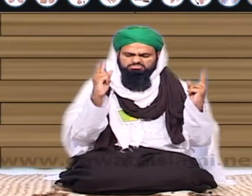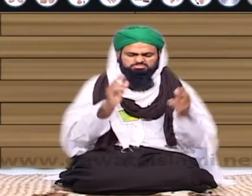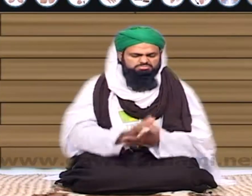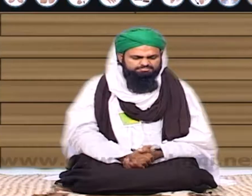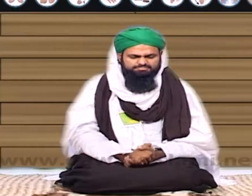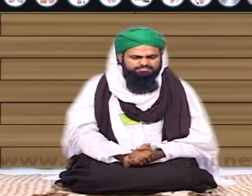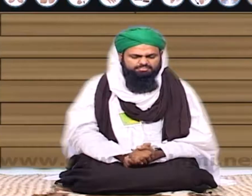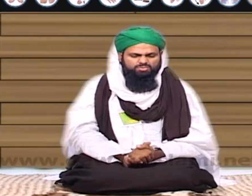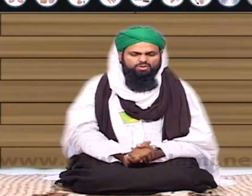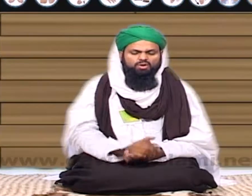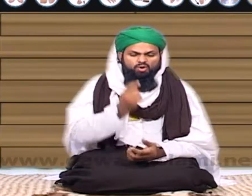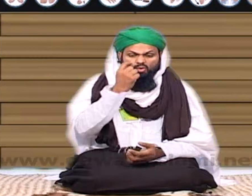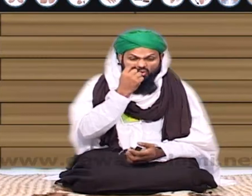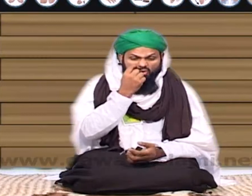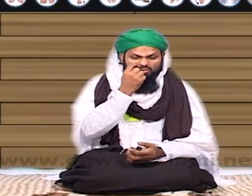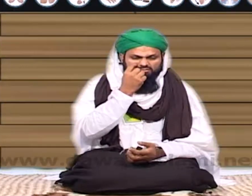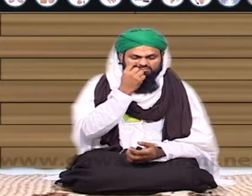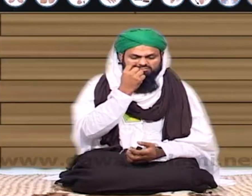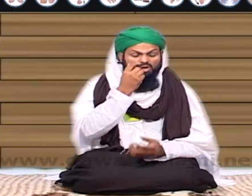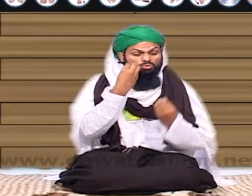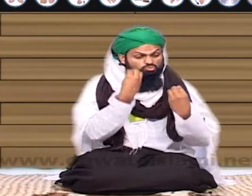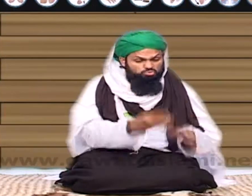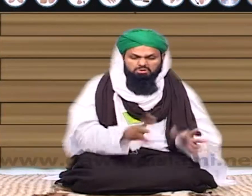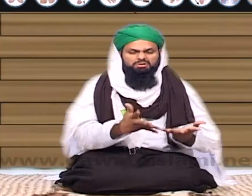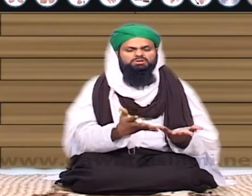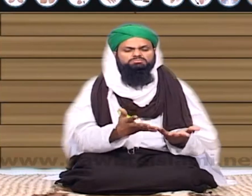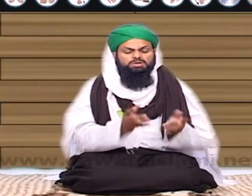بالکل عام دستور ہے، یعنی اس سے تو بعض آج کوئی رہتا